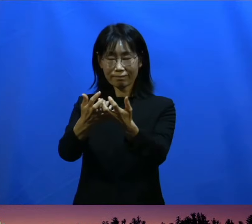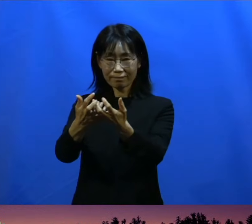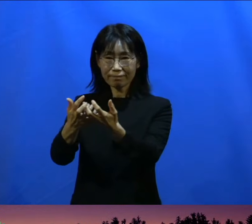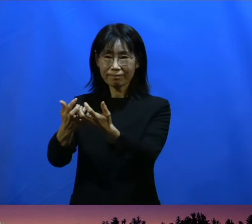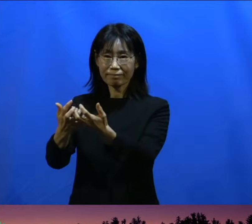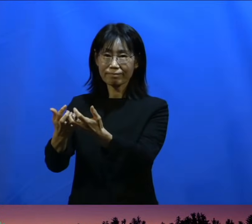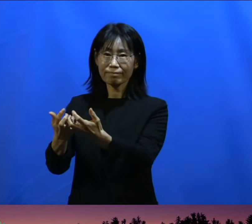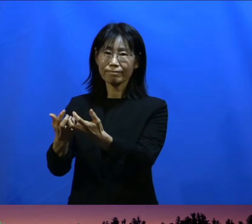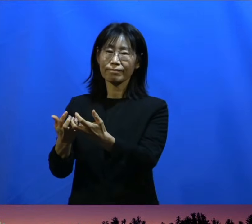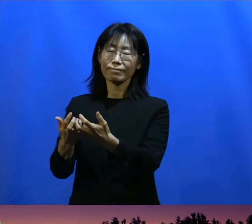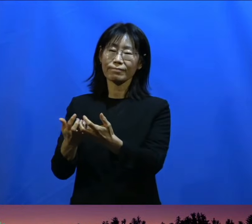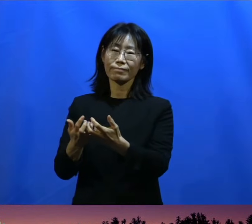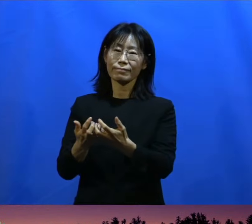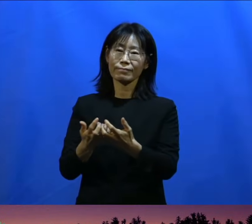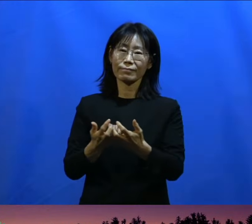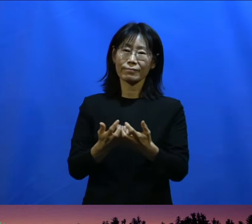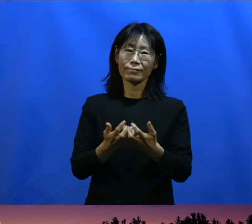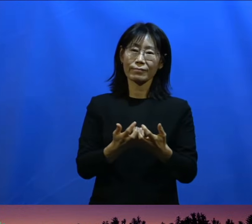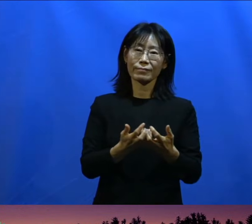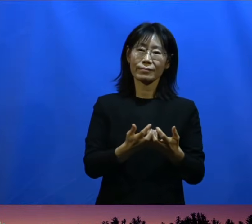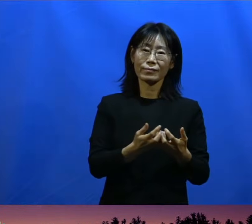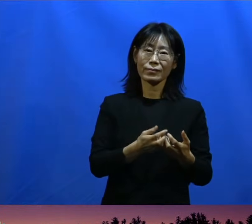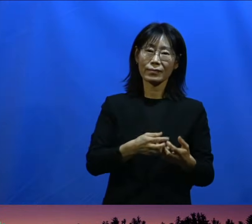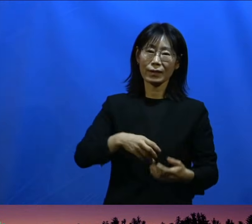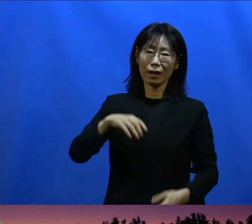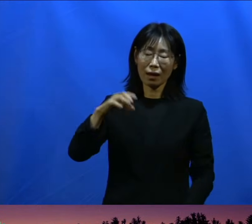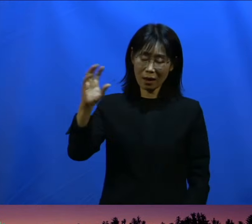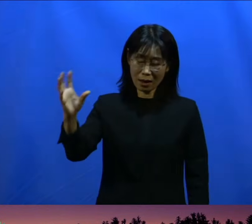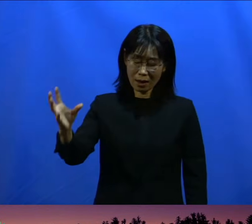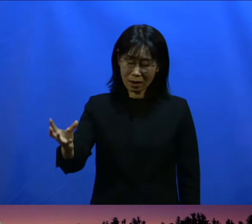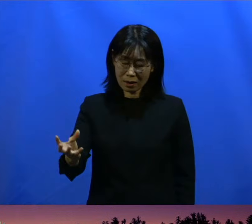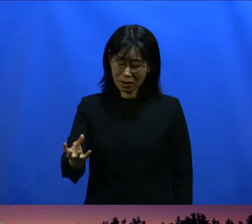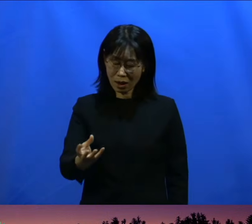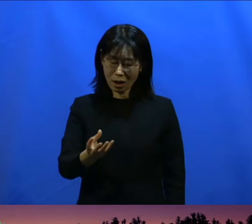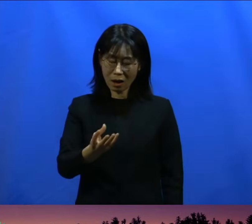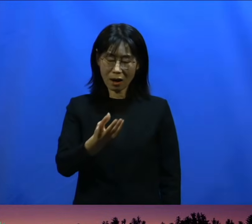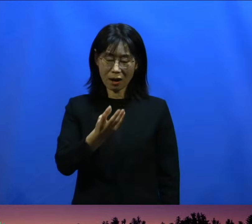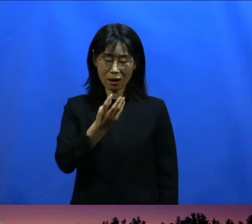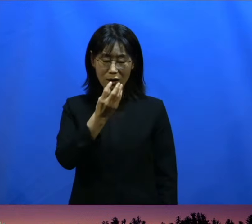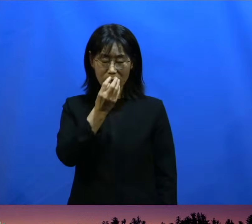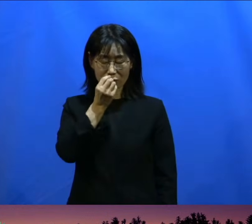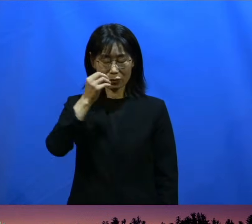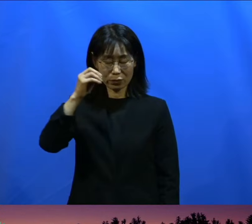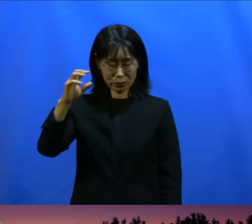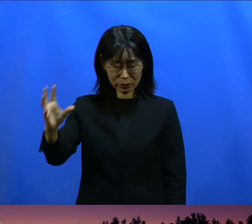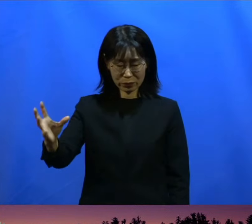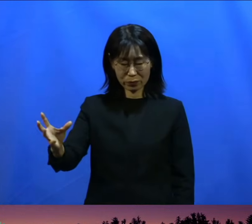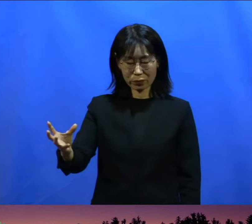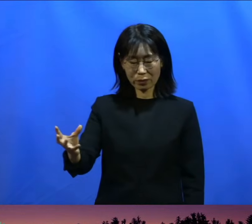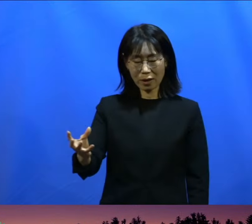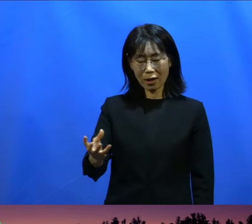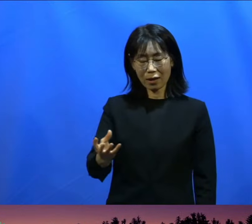한번 선포합니다. 거룩하다 만군의 여호와, 그 영광이 온 땅에 충만하도다.